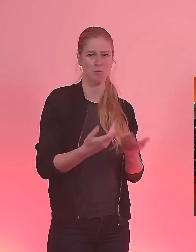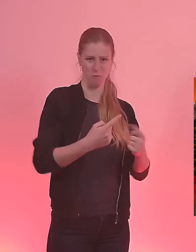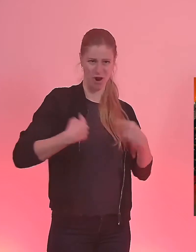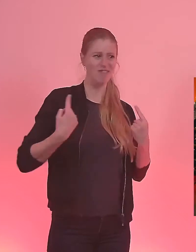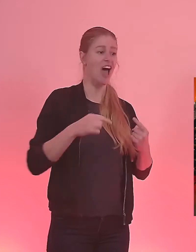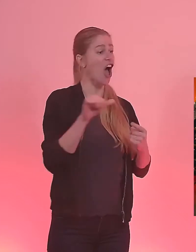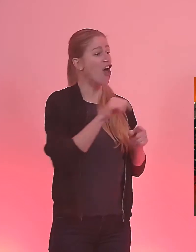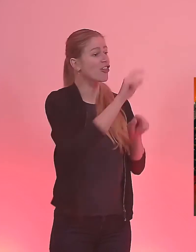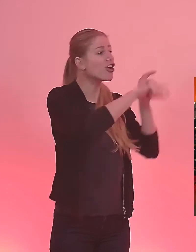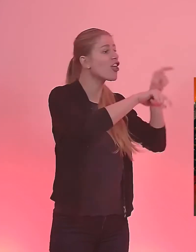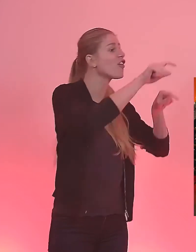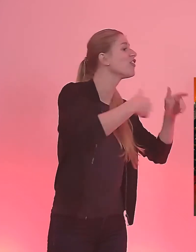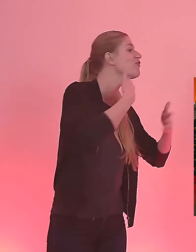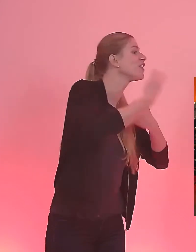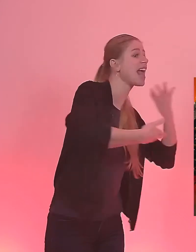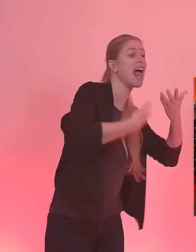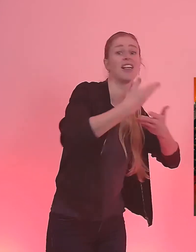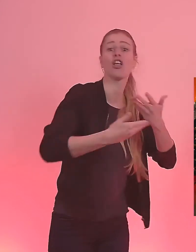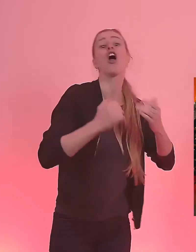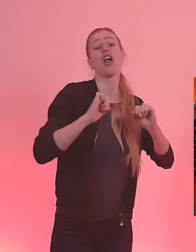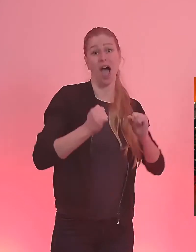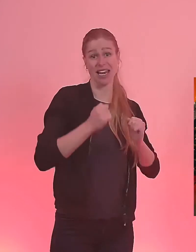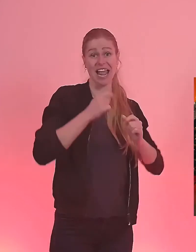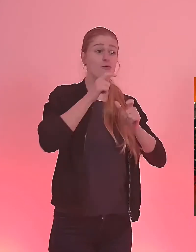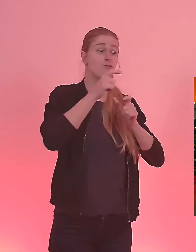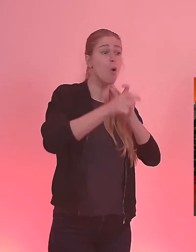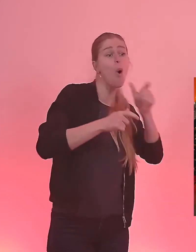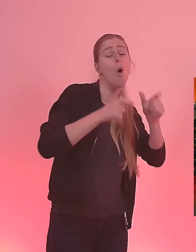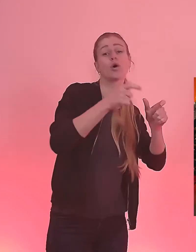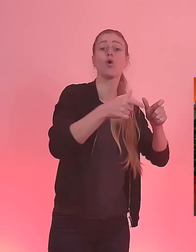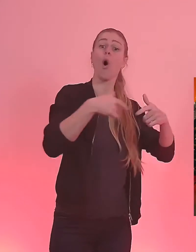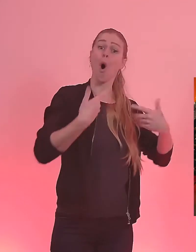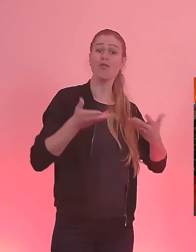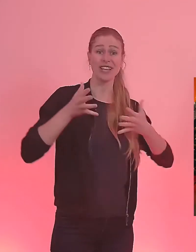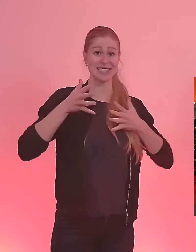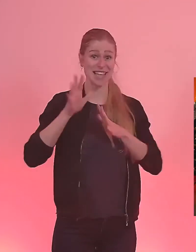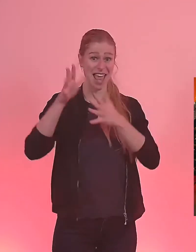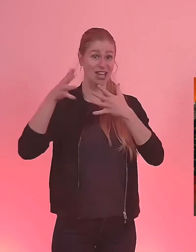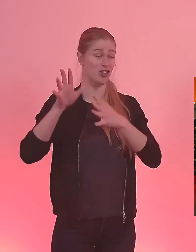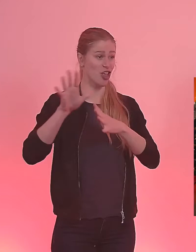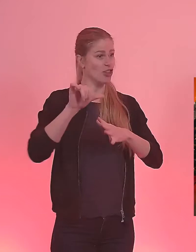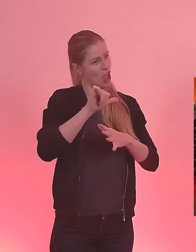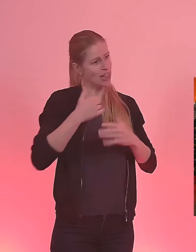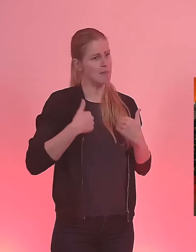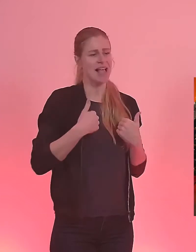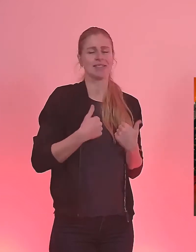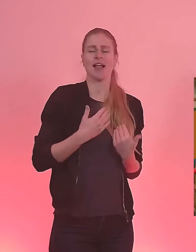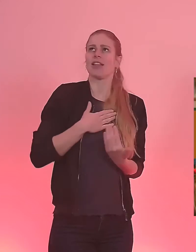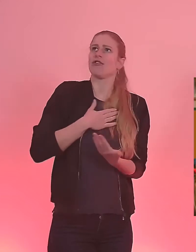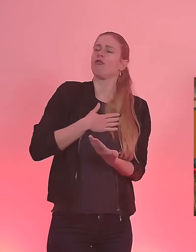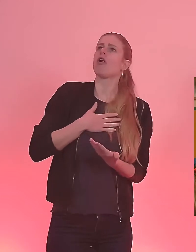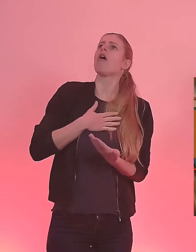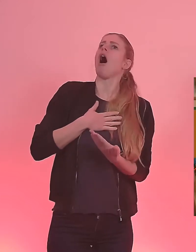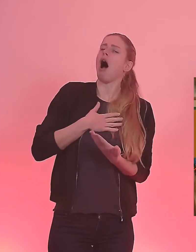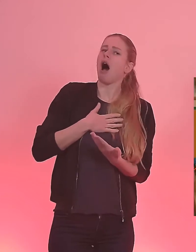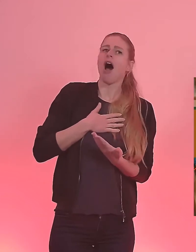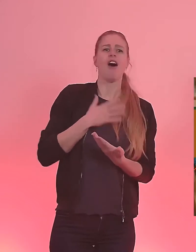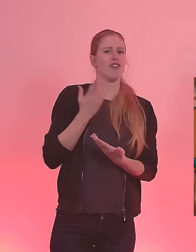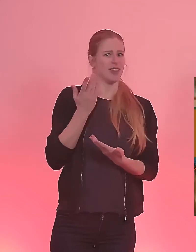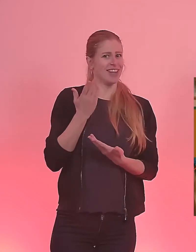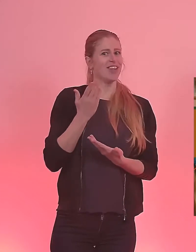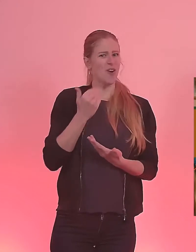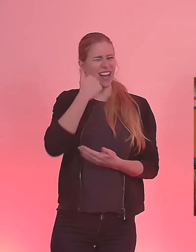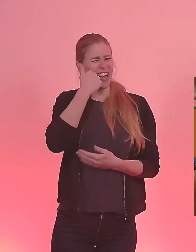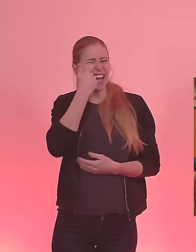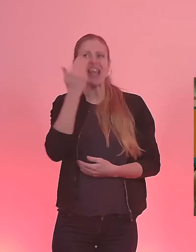we in woorden doen, maar we kunnen het ook zingen. En het aan anderen laten voelen. We kunnen anderen laten voelen hoe lief